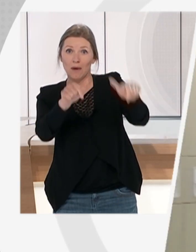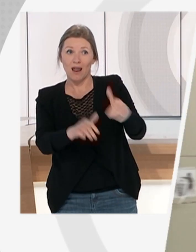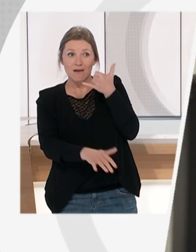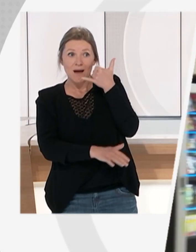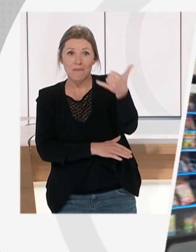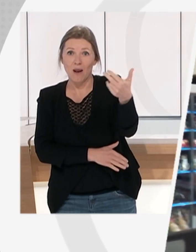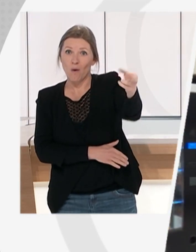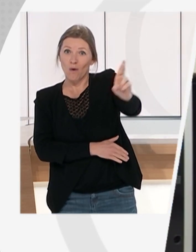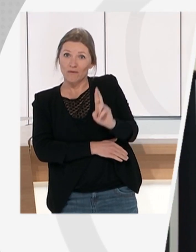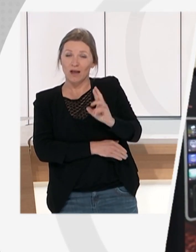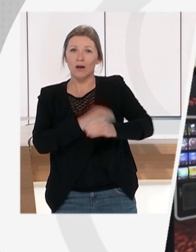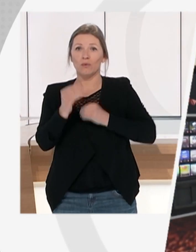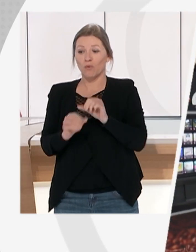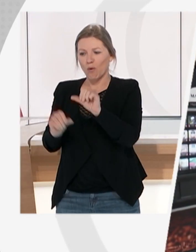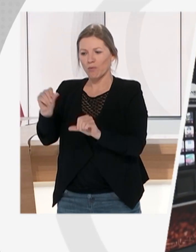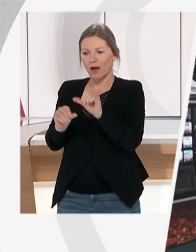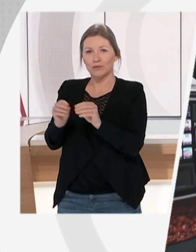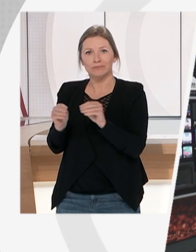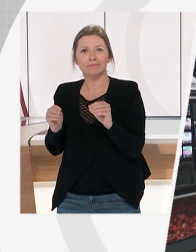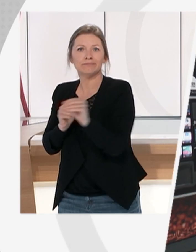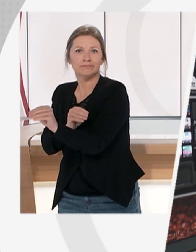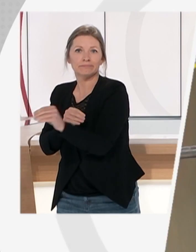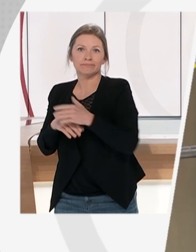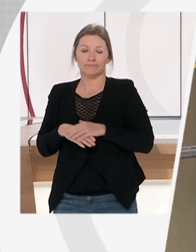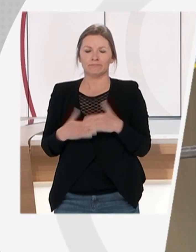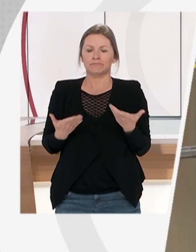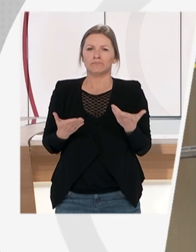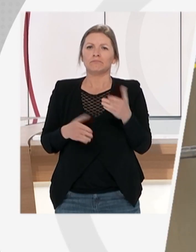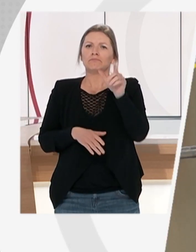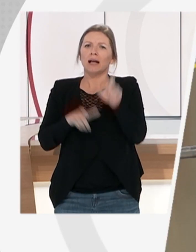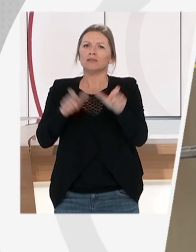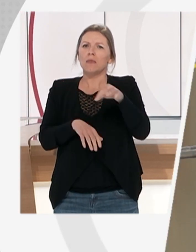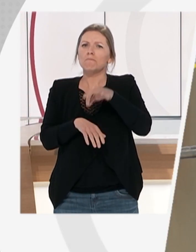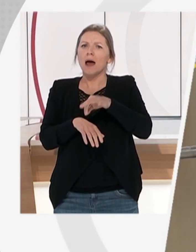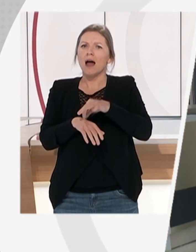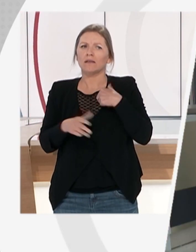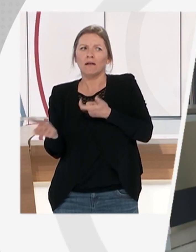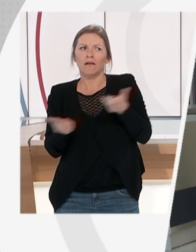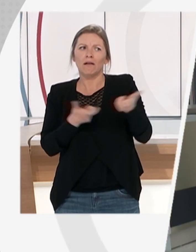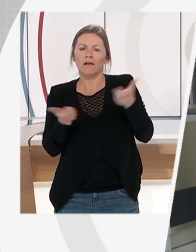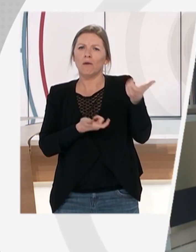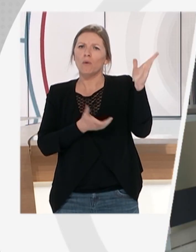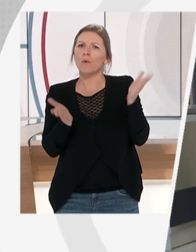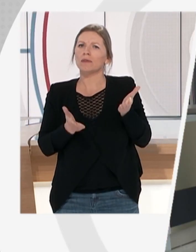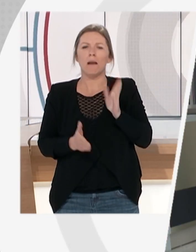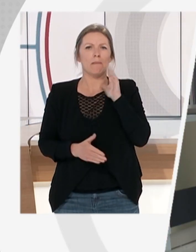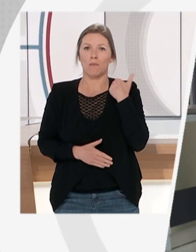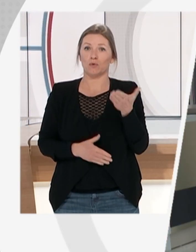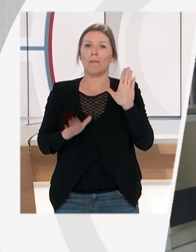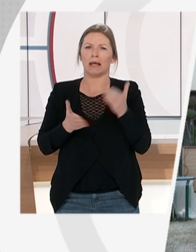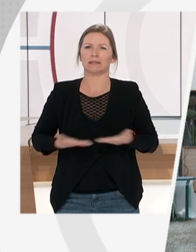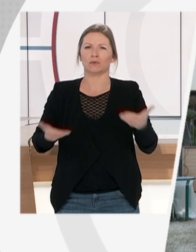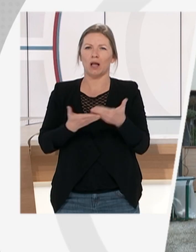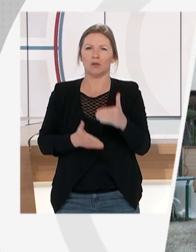ou déprogrammer des interventions. Pour l'heure, l'hôpital n'a pas besoin de transférer des patients vers d'autres établissements, mais la